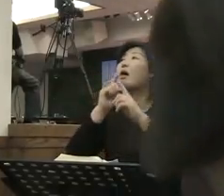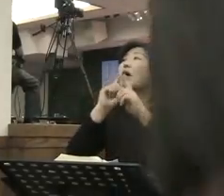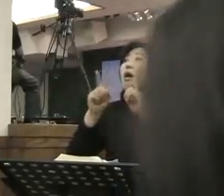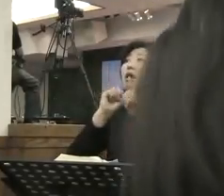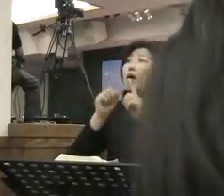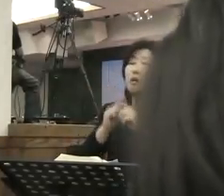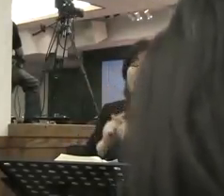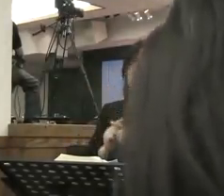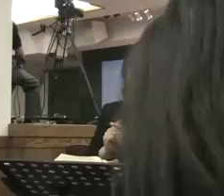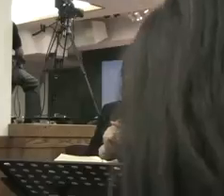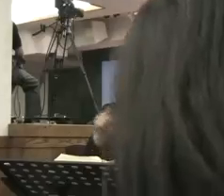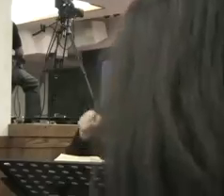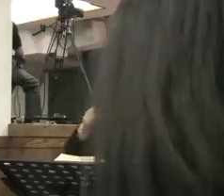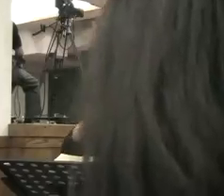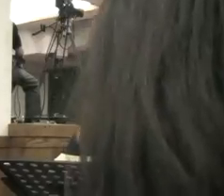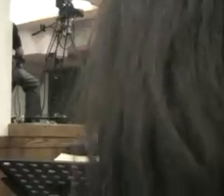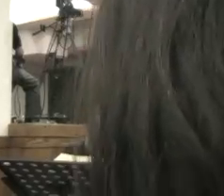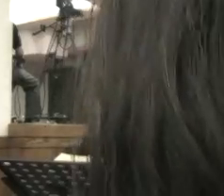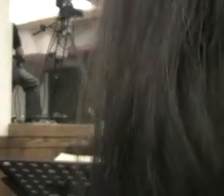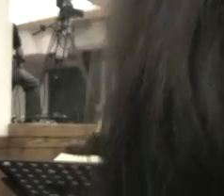세상을 치유하시겠다는 거예요.